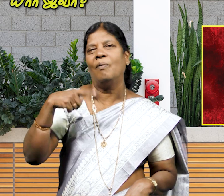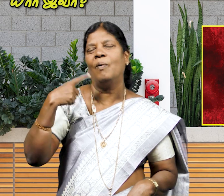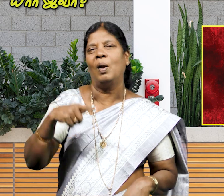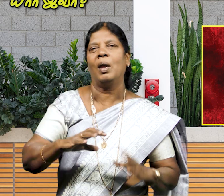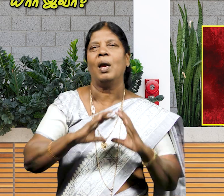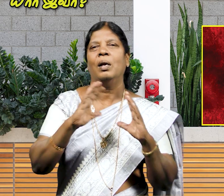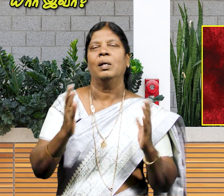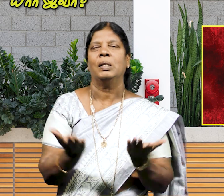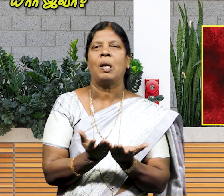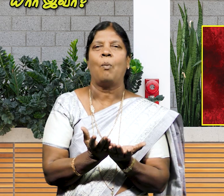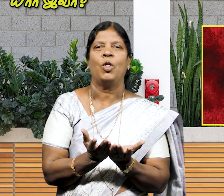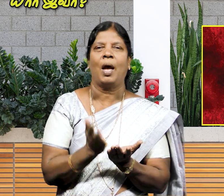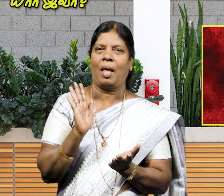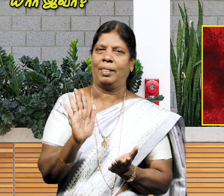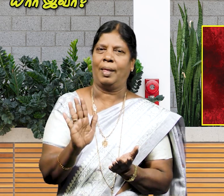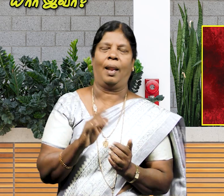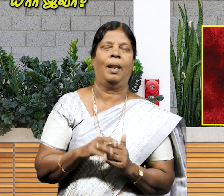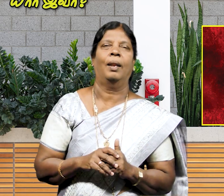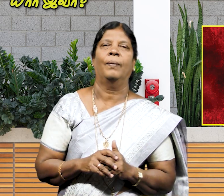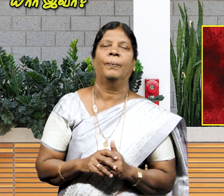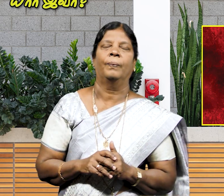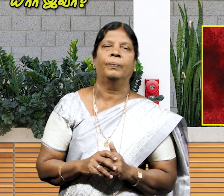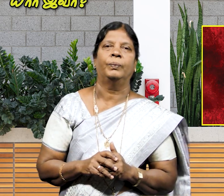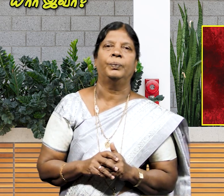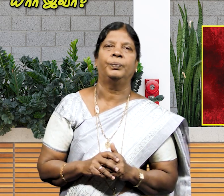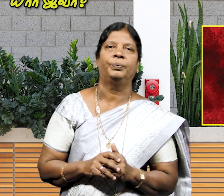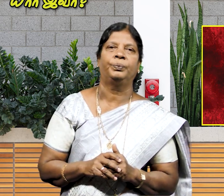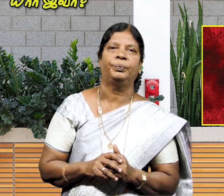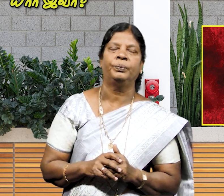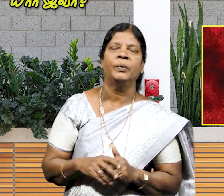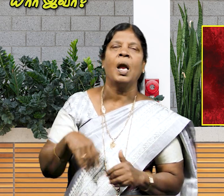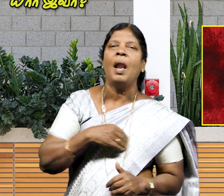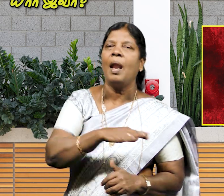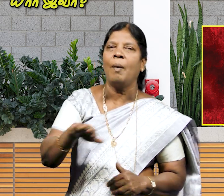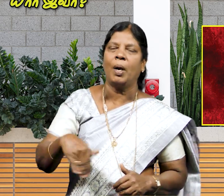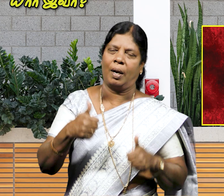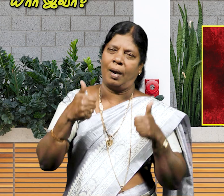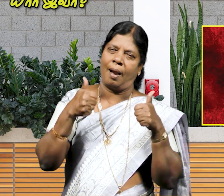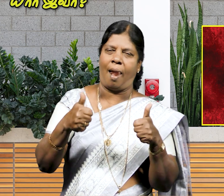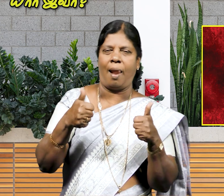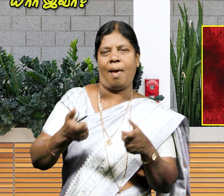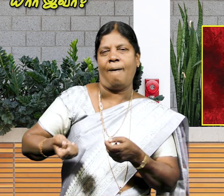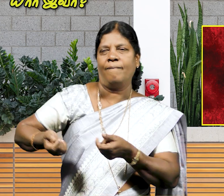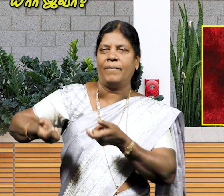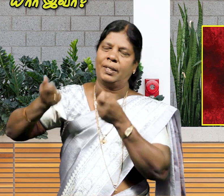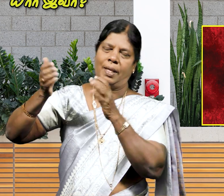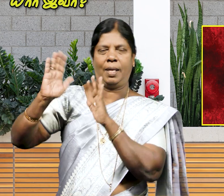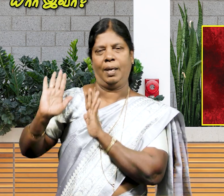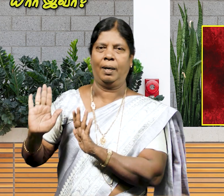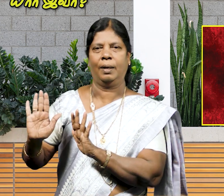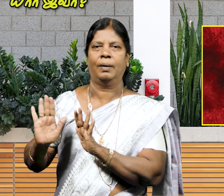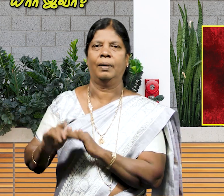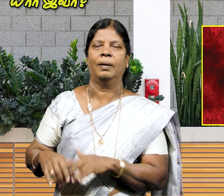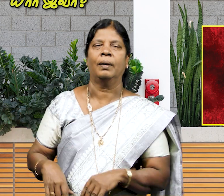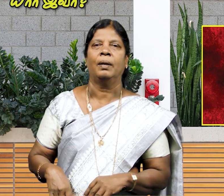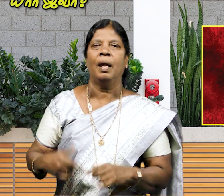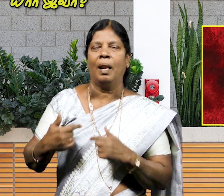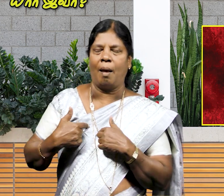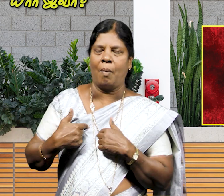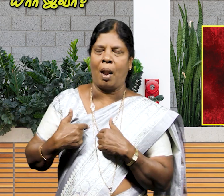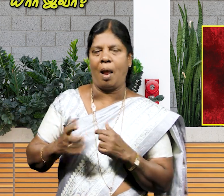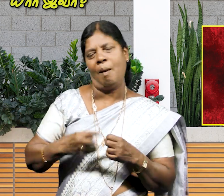நடைமுறை வழக்கம் என்னன்னு கேட்டால், நமக்கு நல்ல வசதியாக இருக்கும்போது நம்மாலே பல